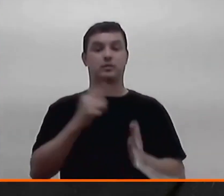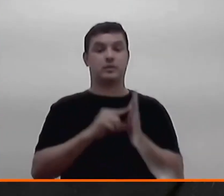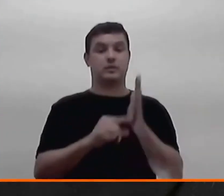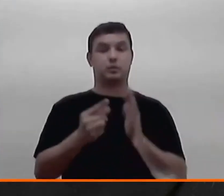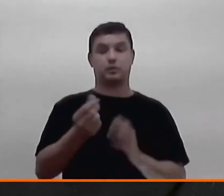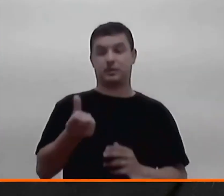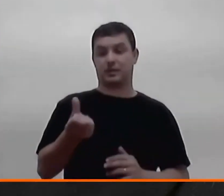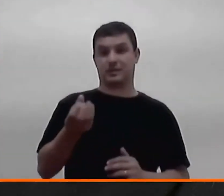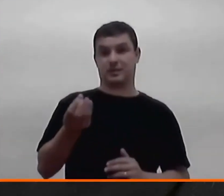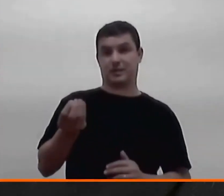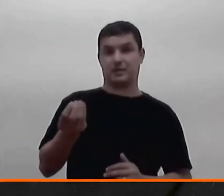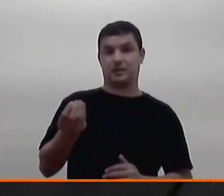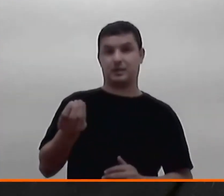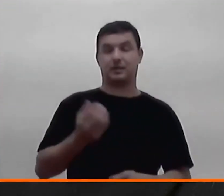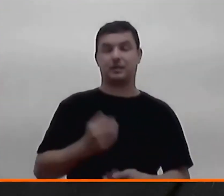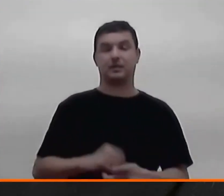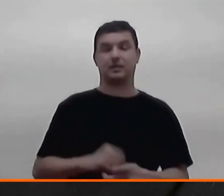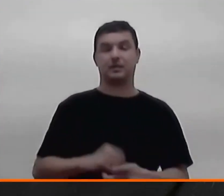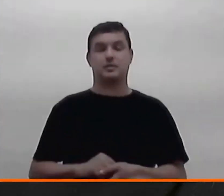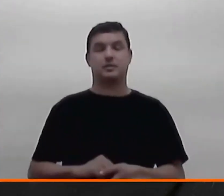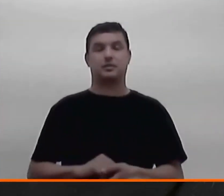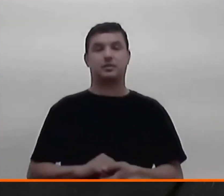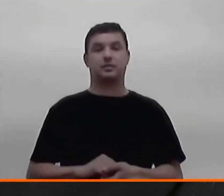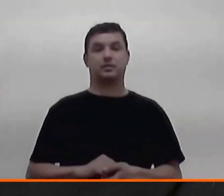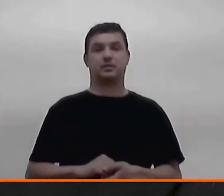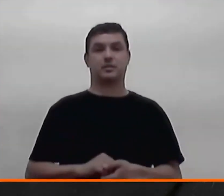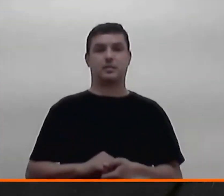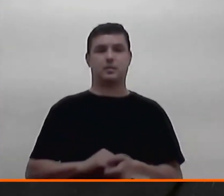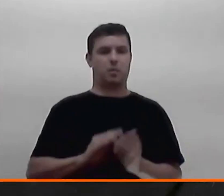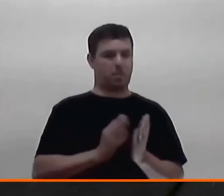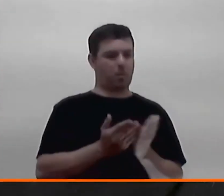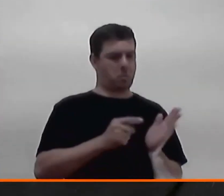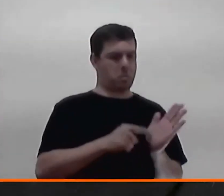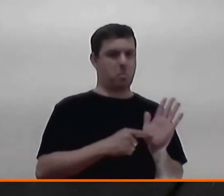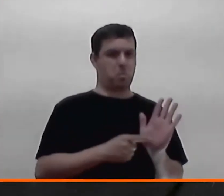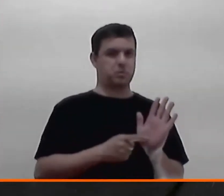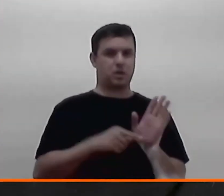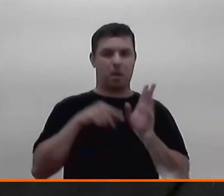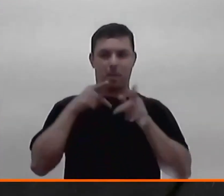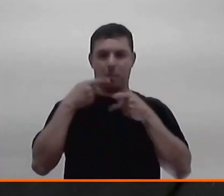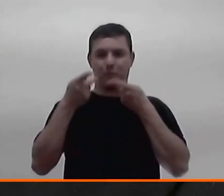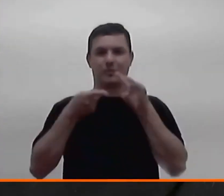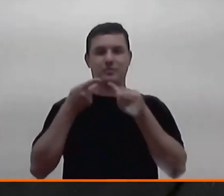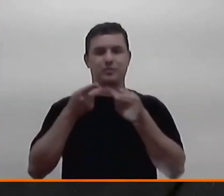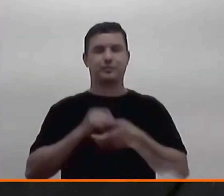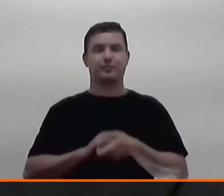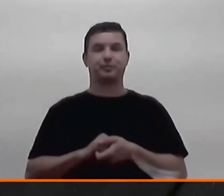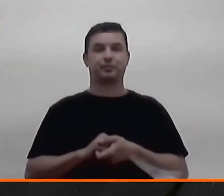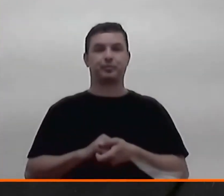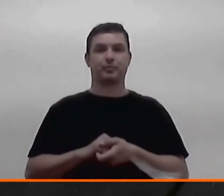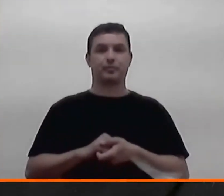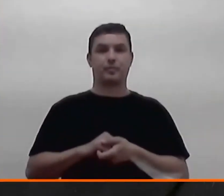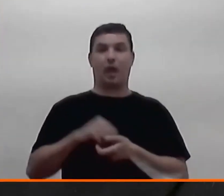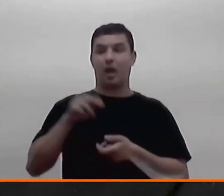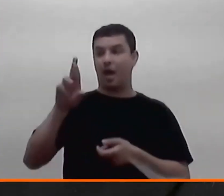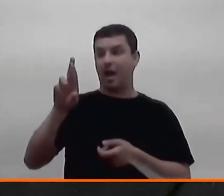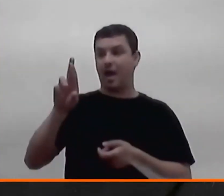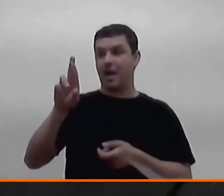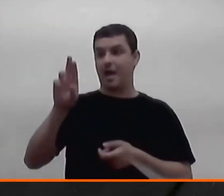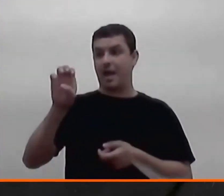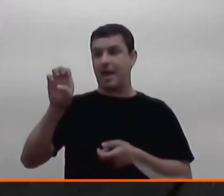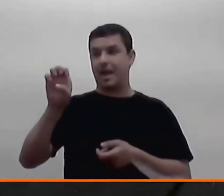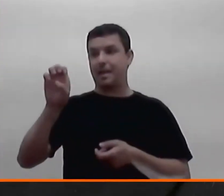versículo bastante profético, né? Abençoaram a Rebeca e lhe